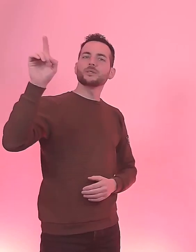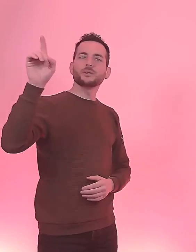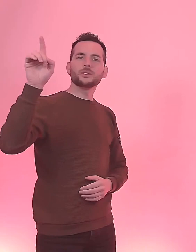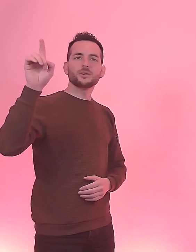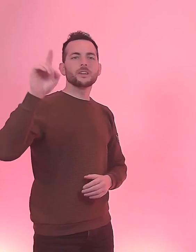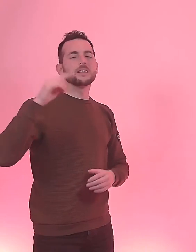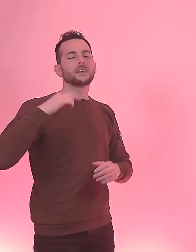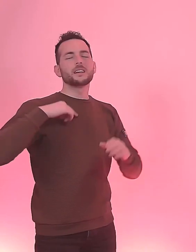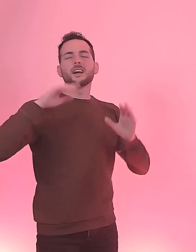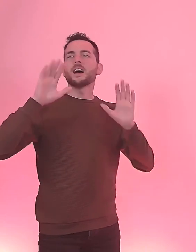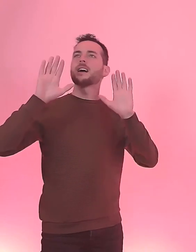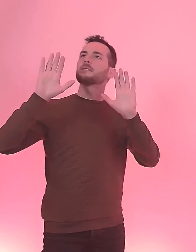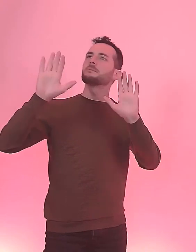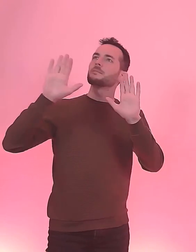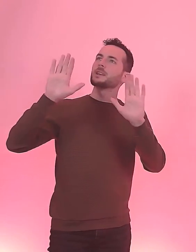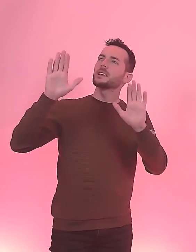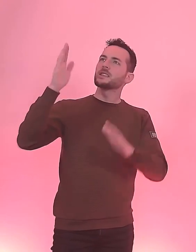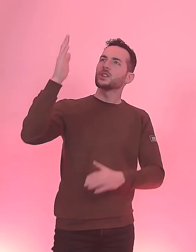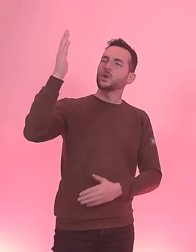ah